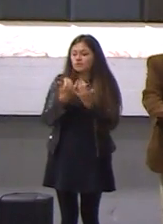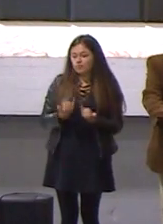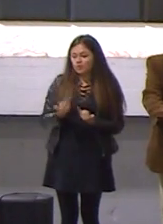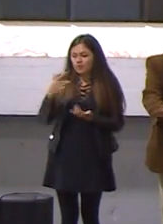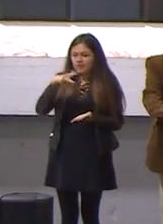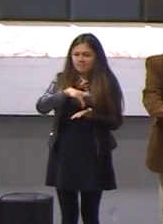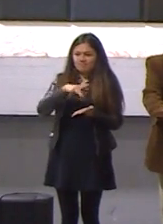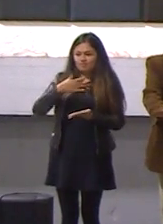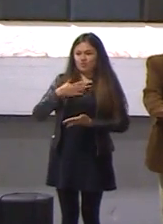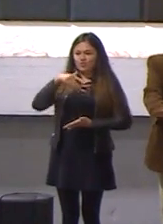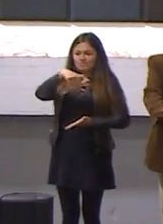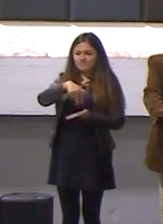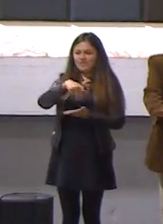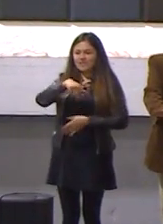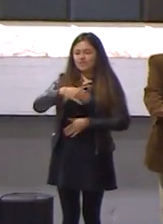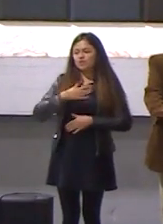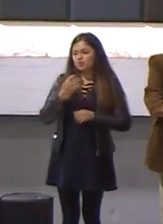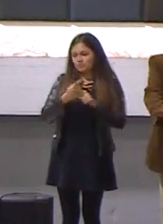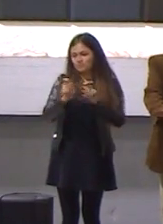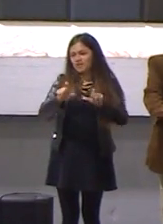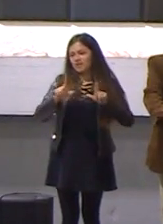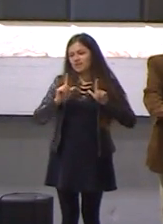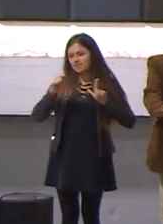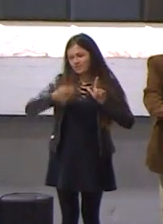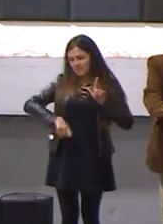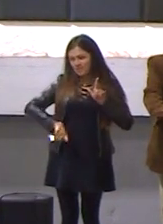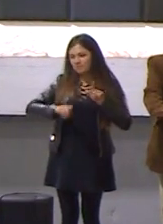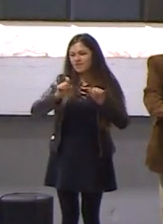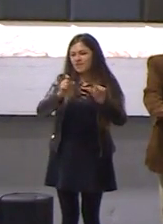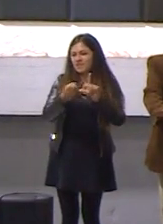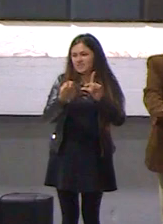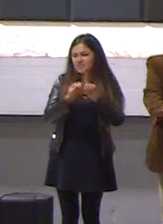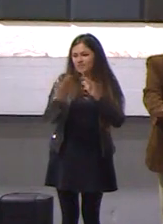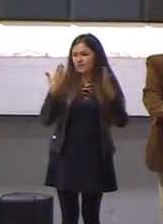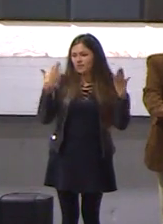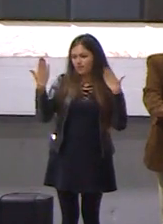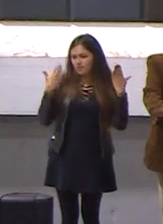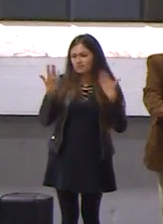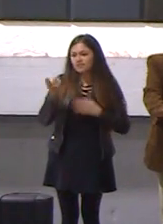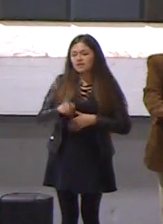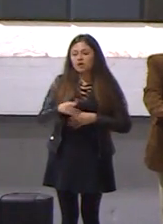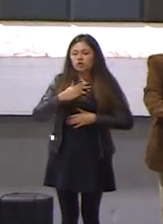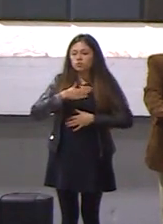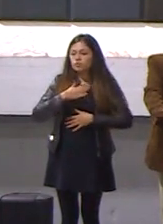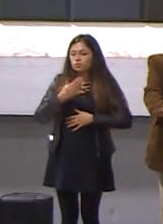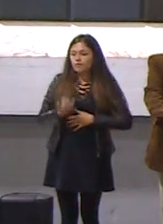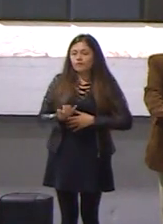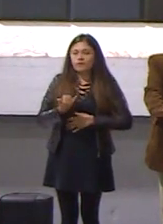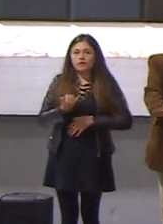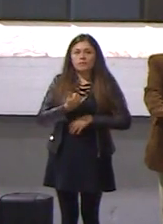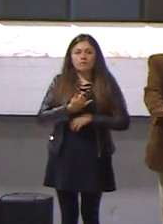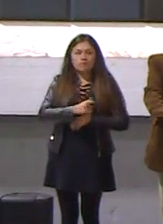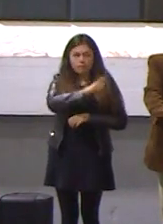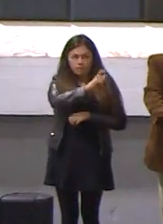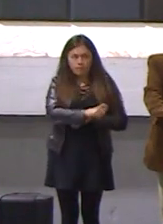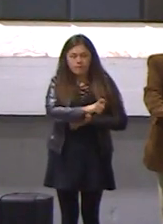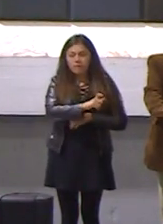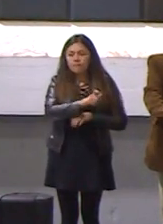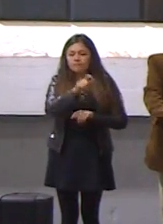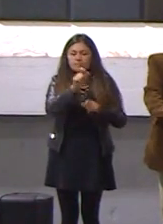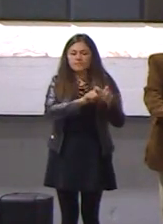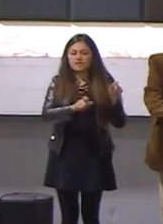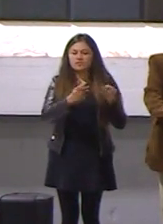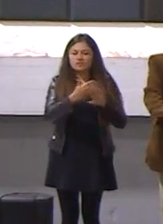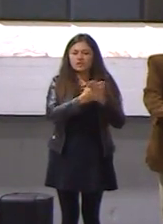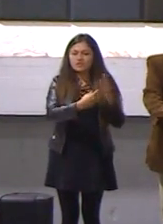mañana aquí yo soy egresado también de la licenciatura en educación física hago parte de quienes nos formamos en